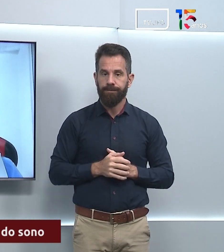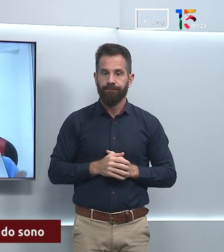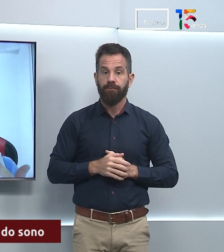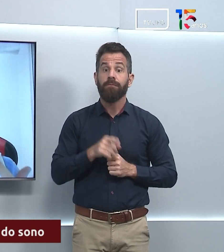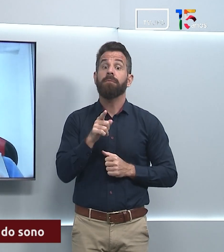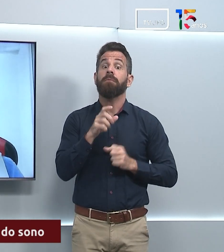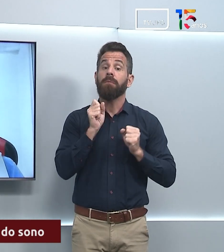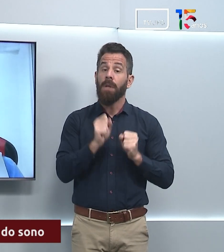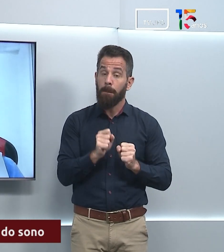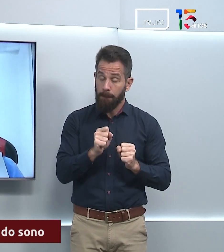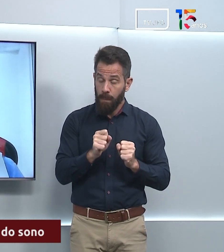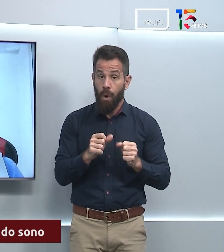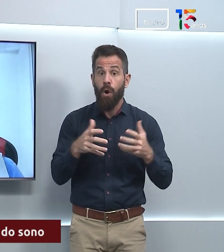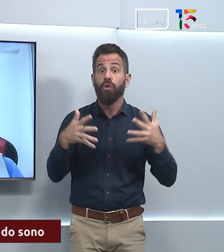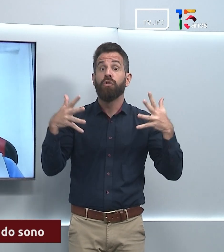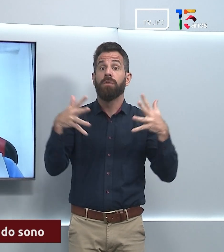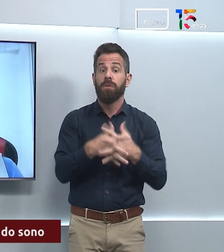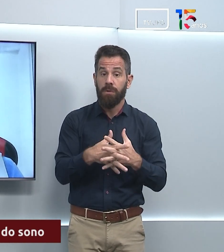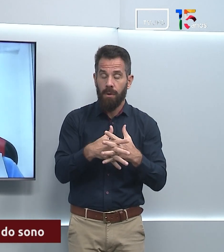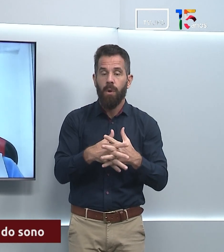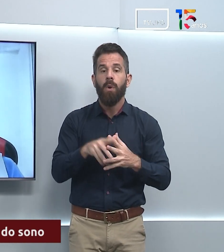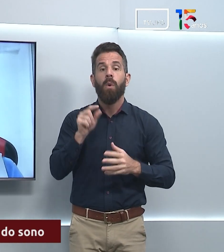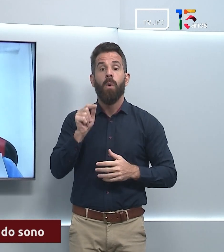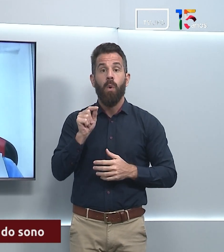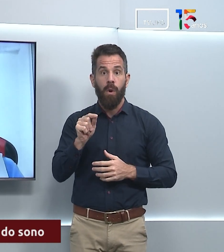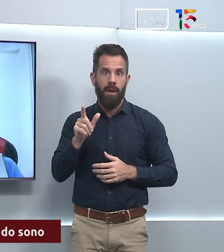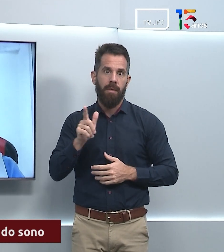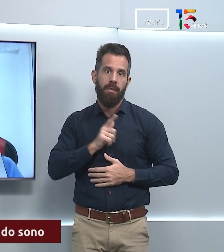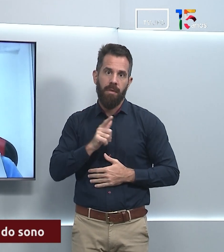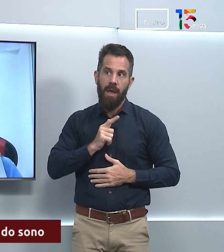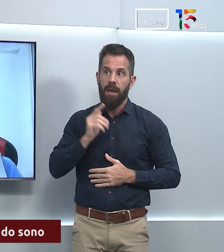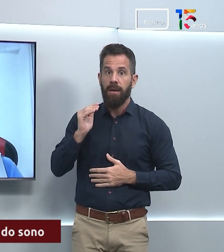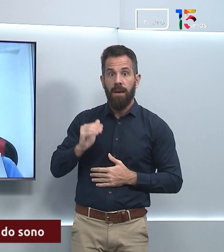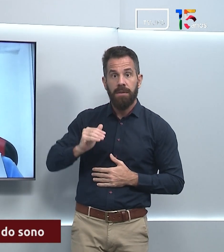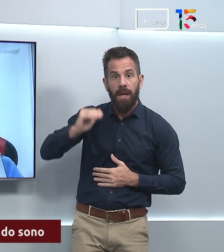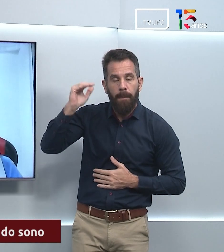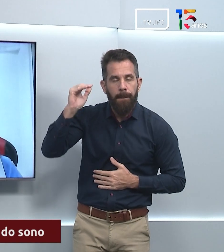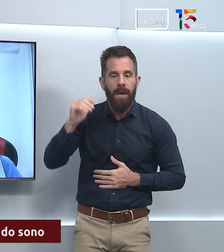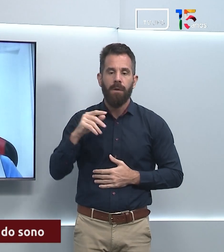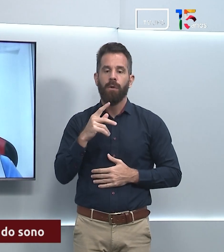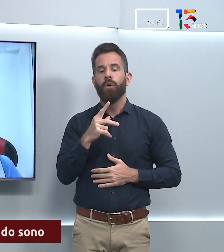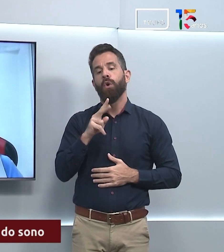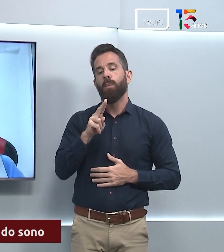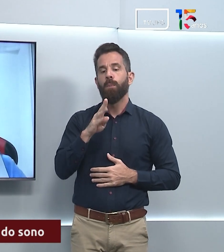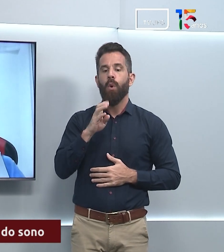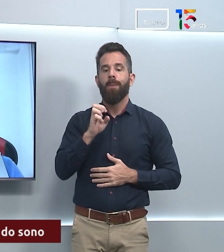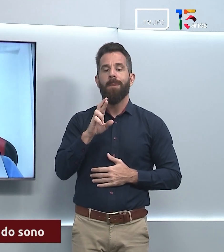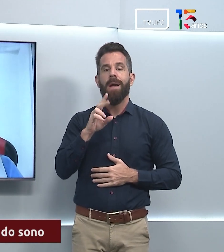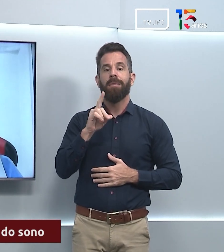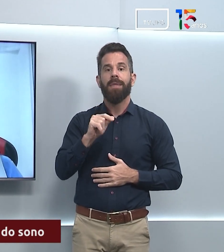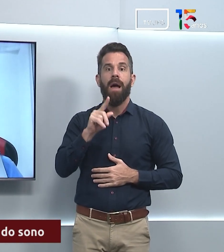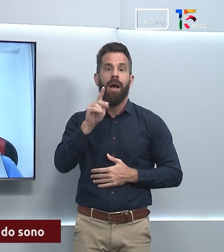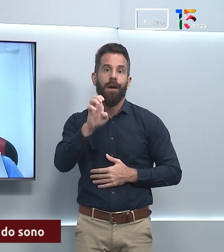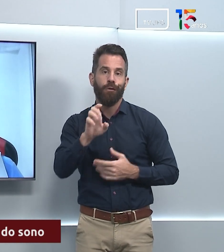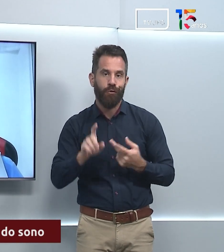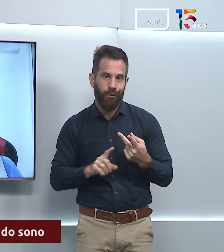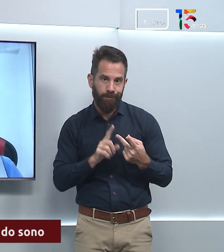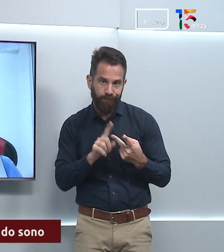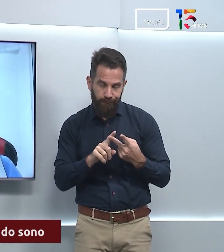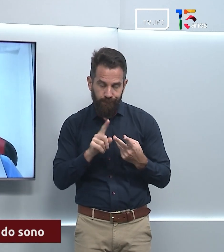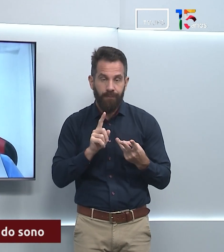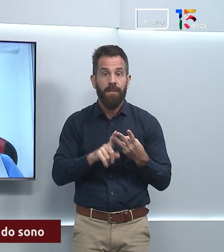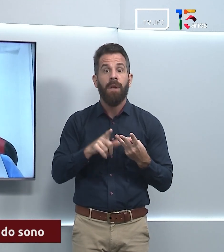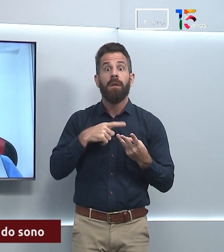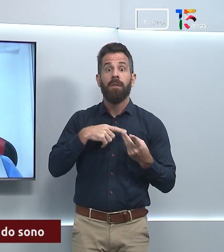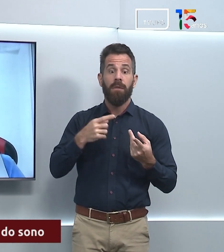crescimento, puberdade, hormônios sexuais como um todo, não só puberdade, mas em adultos também, no metabolismo,